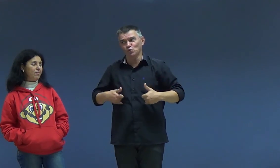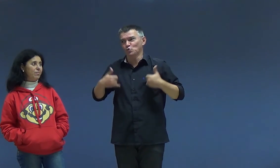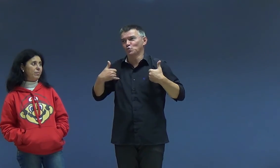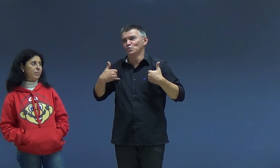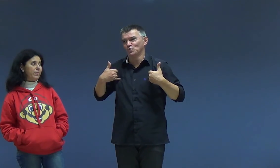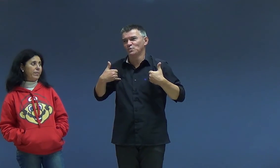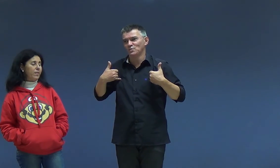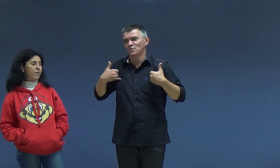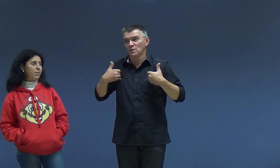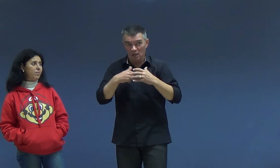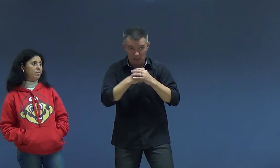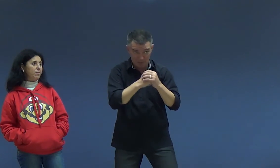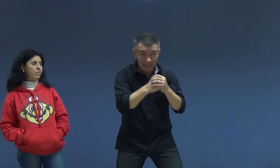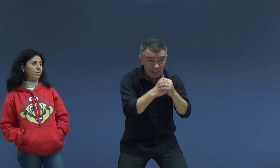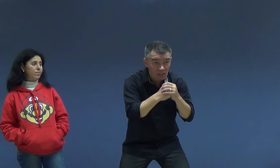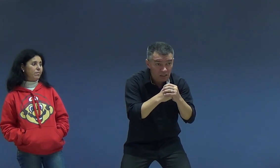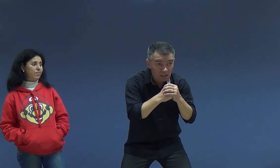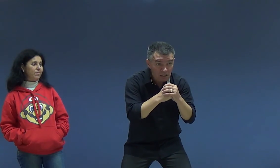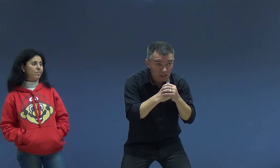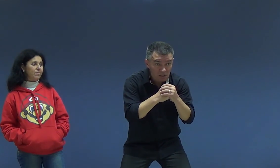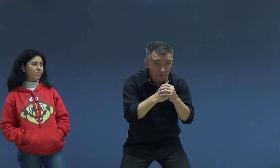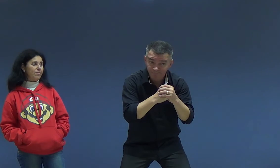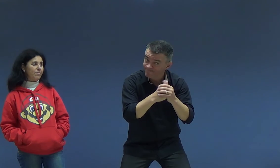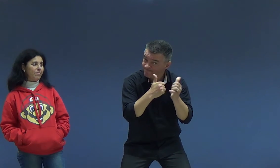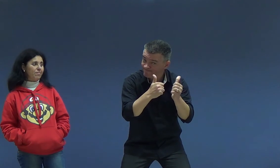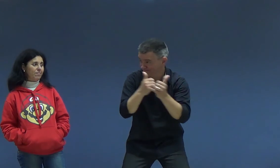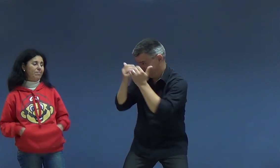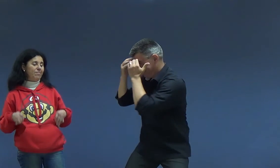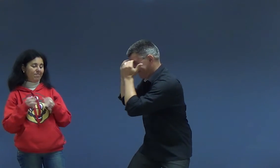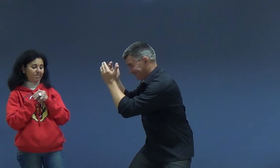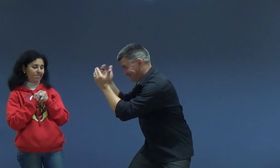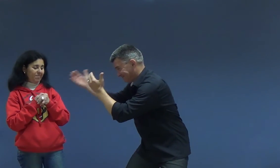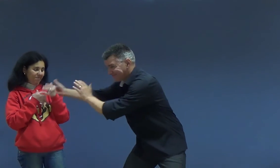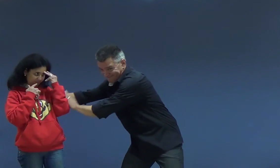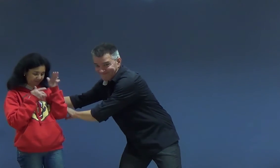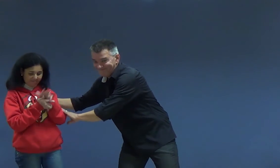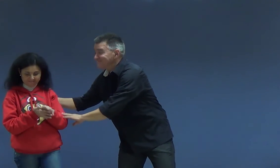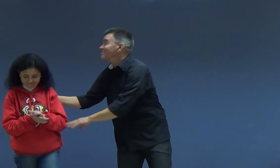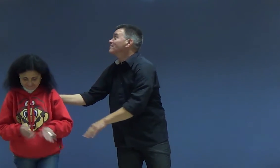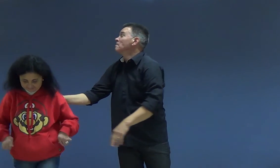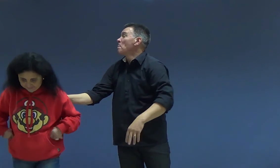Cuide do seu orgulho. Cuide do seu orgulho. Amém? Obrigada.